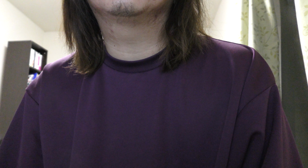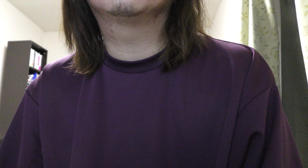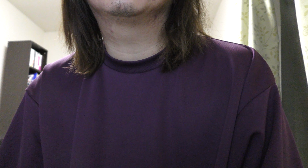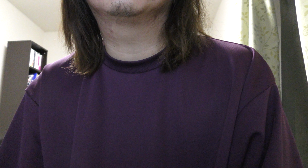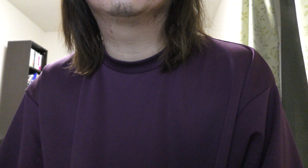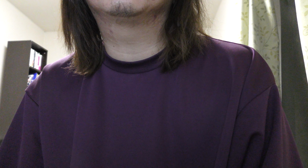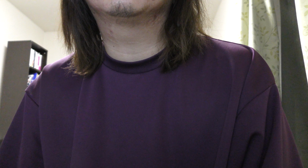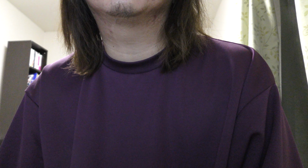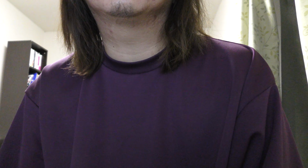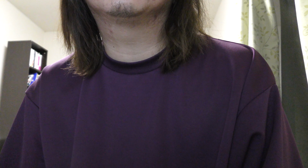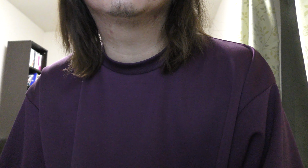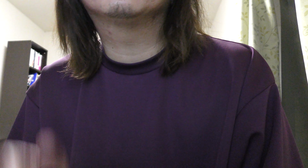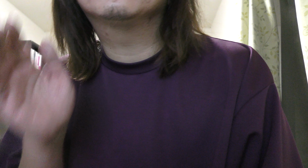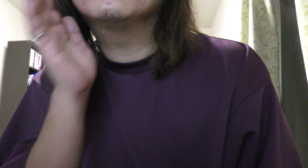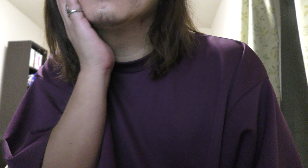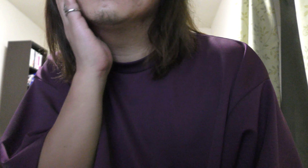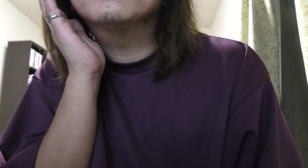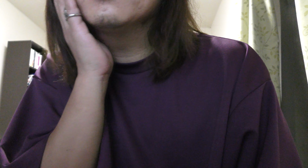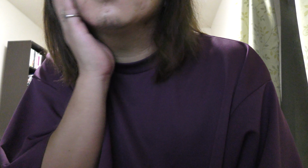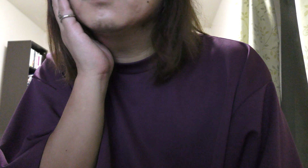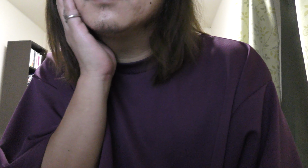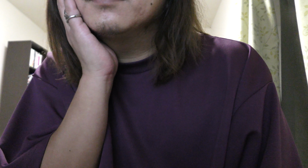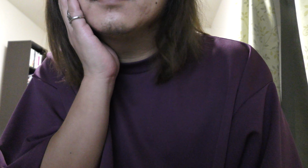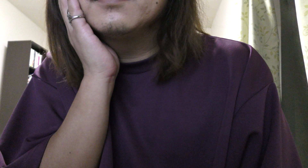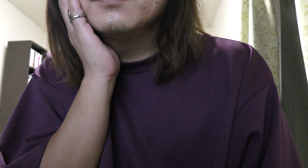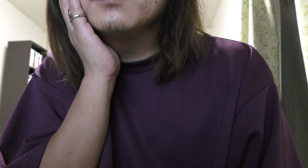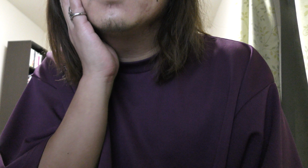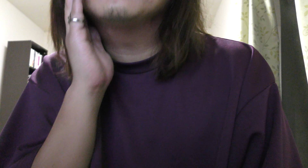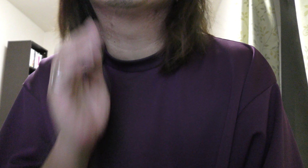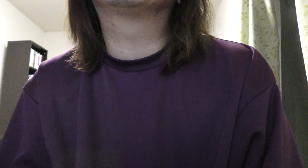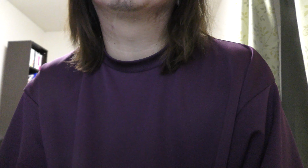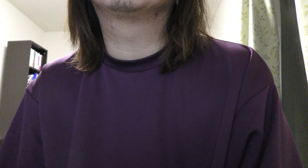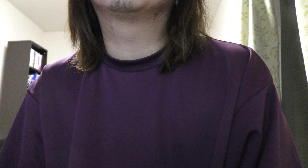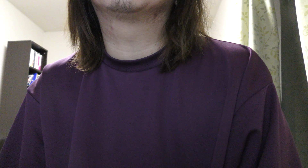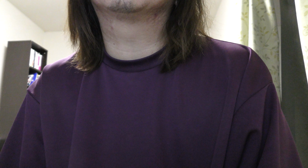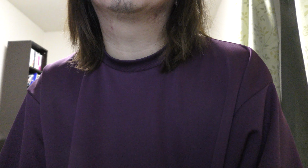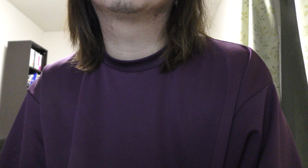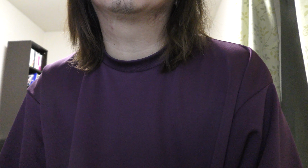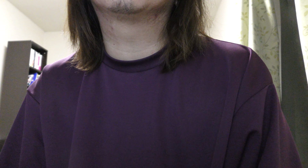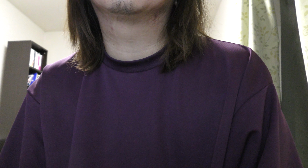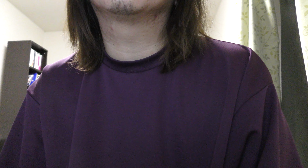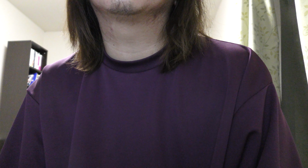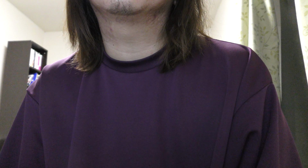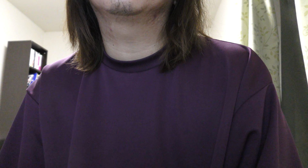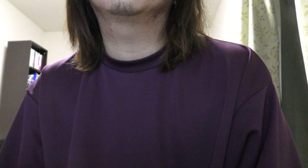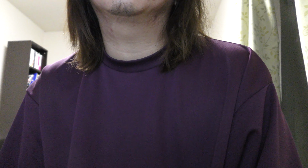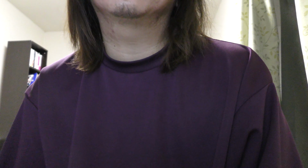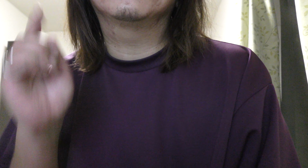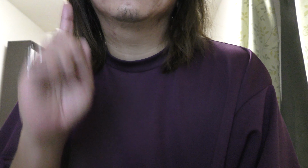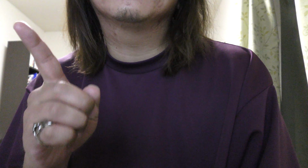しい時にはおいしいっていうふうにやります。それではもう一度やってみましょ